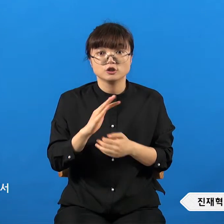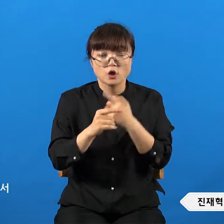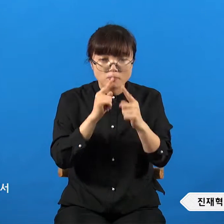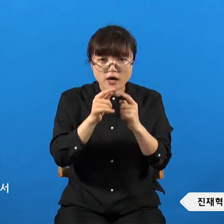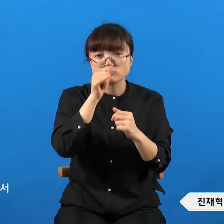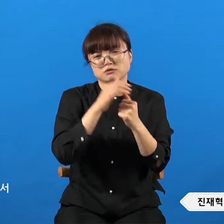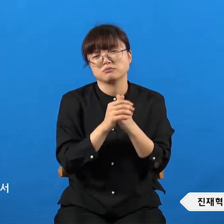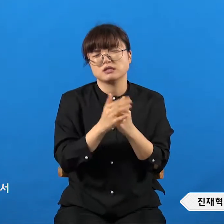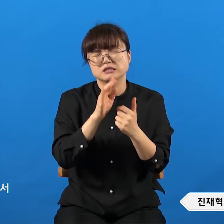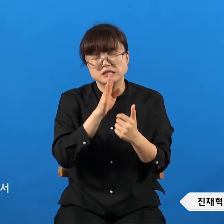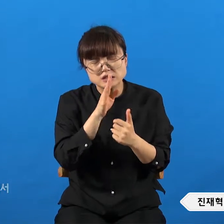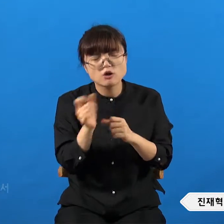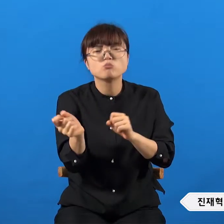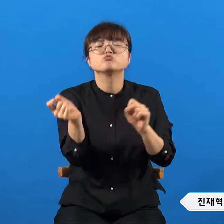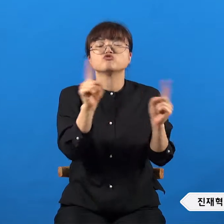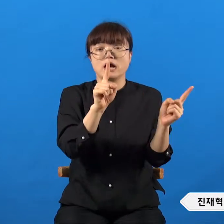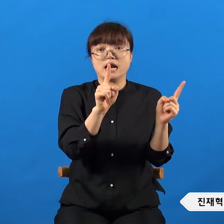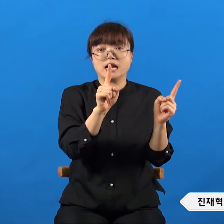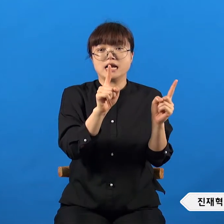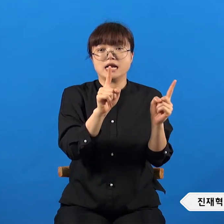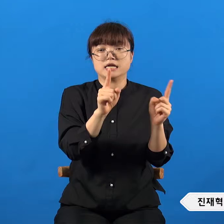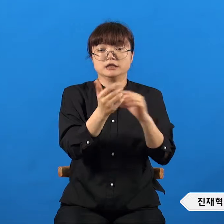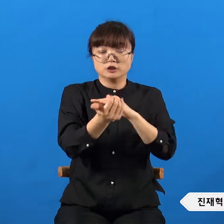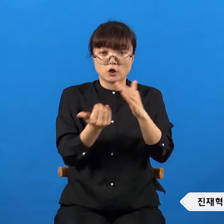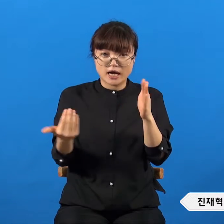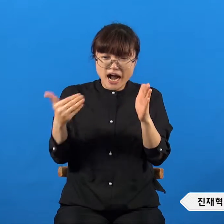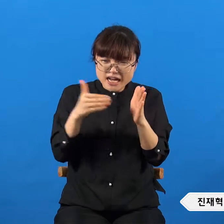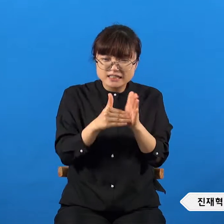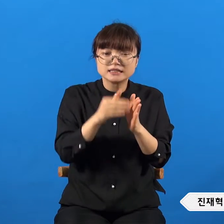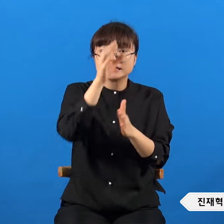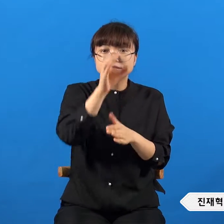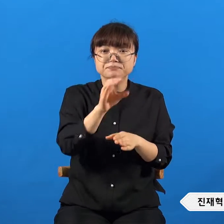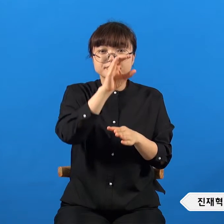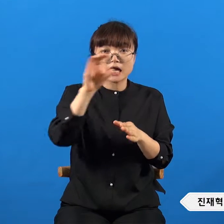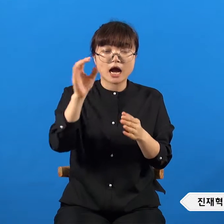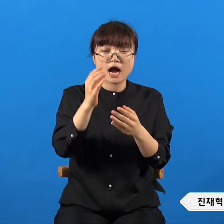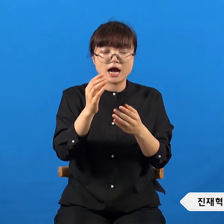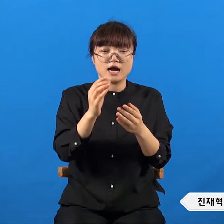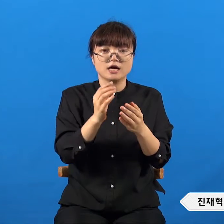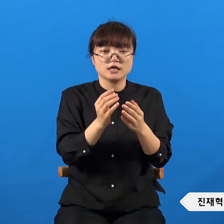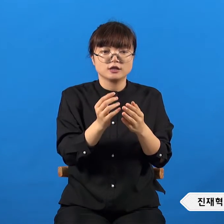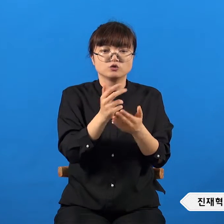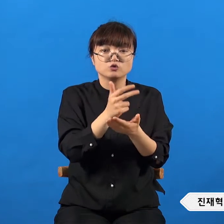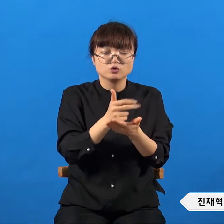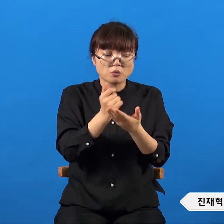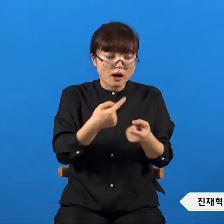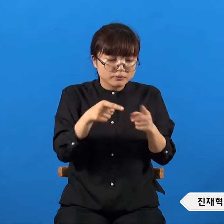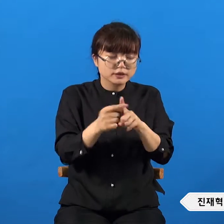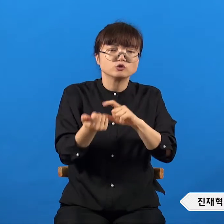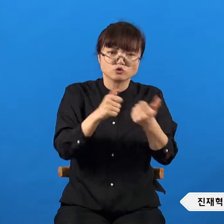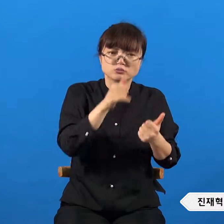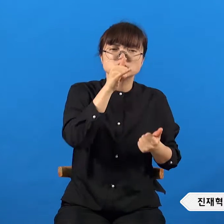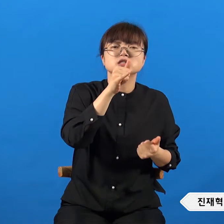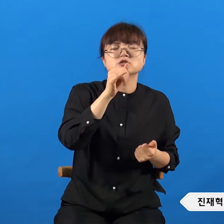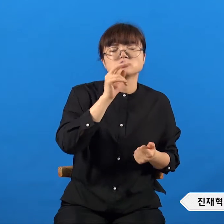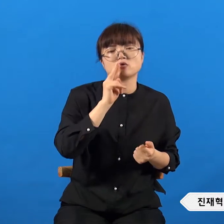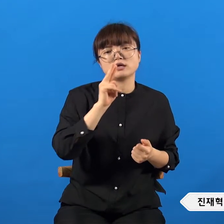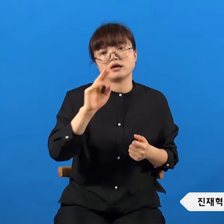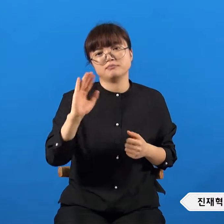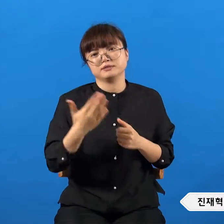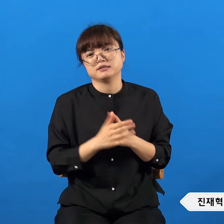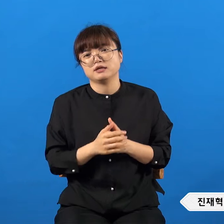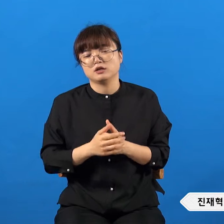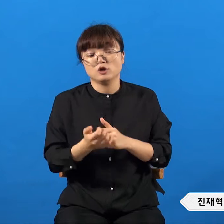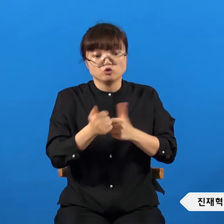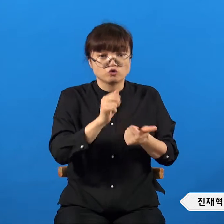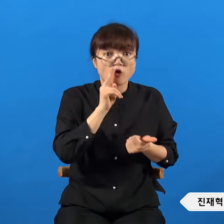성경은 말씀합니다. 진정한 부활이 있기까지는 십자가에 주님과 함께 죽음이 있어야 합니다. 우리가 죽을